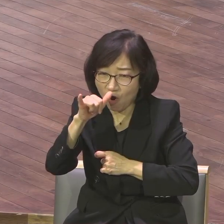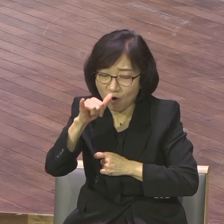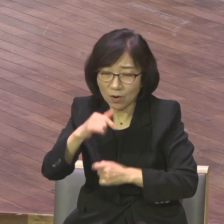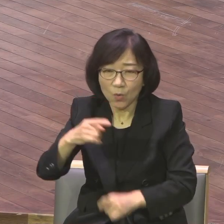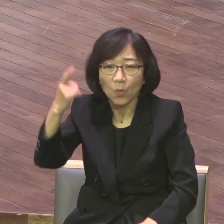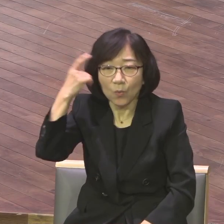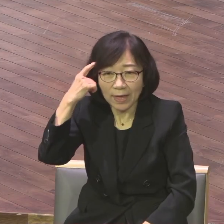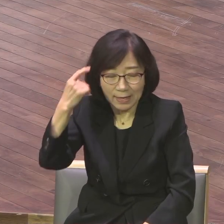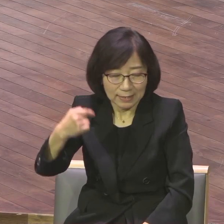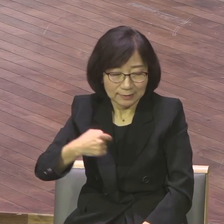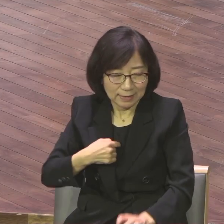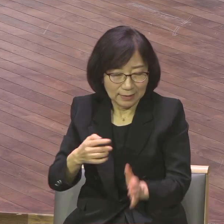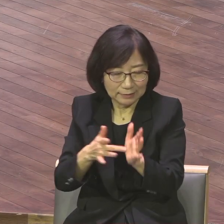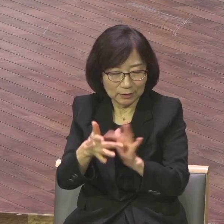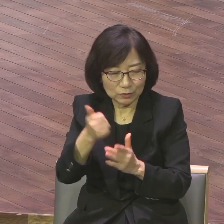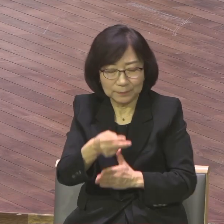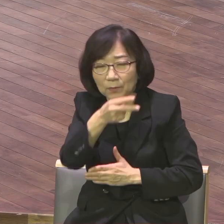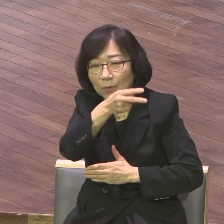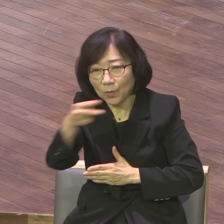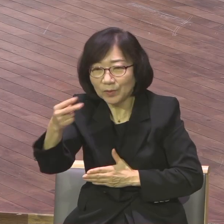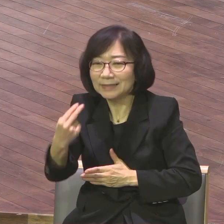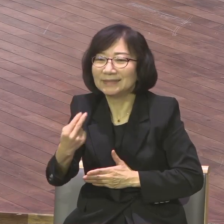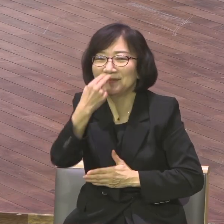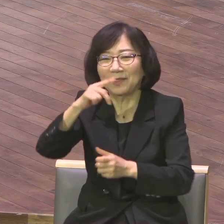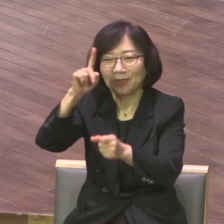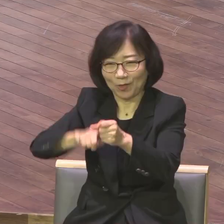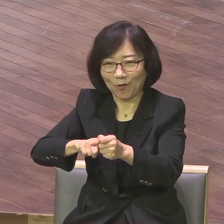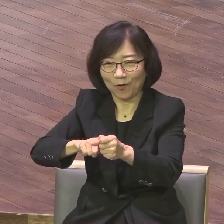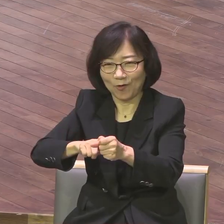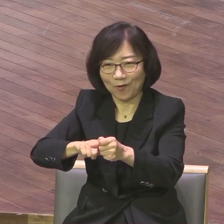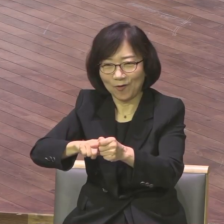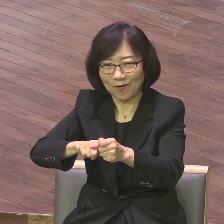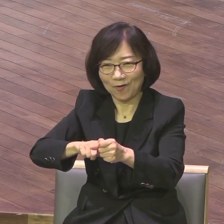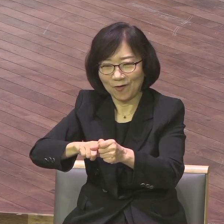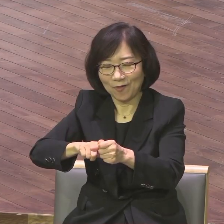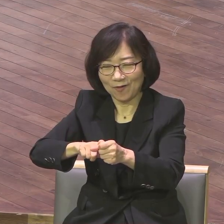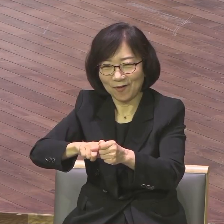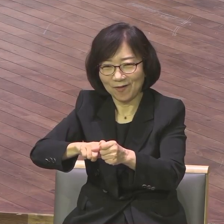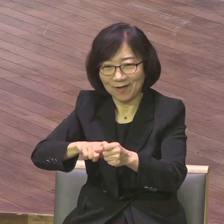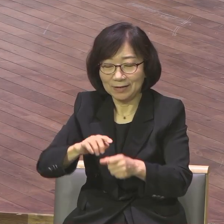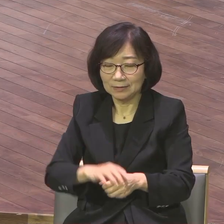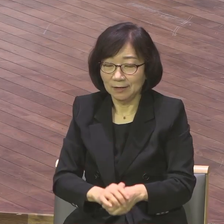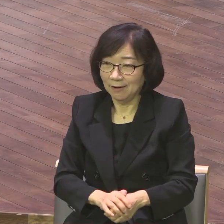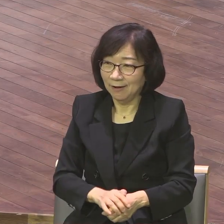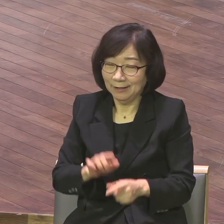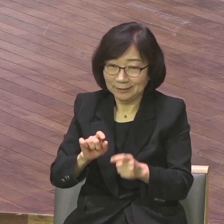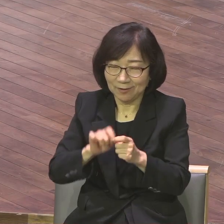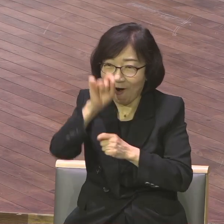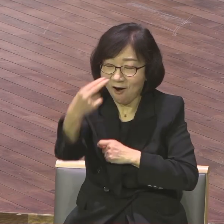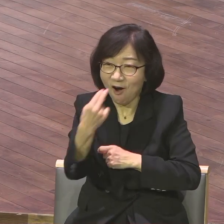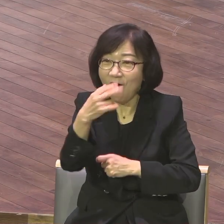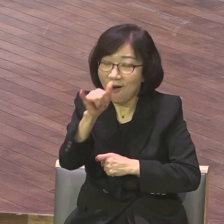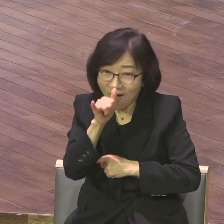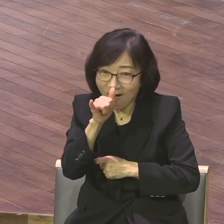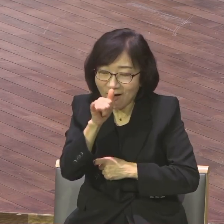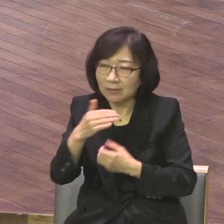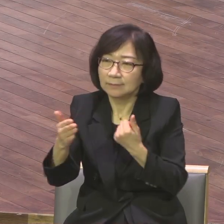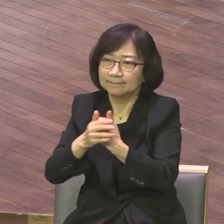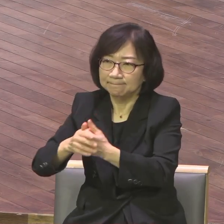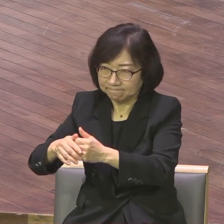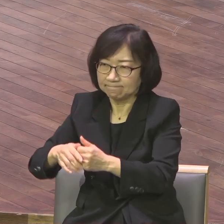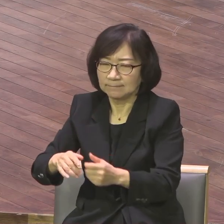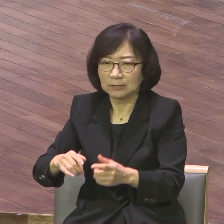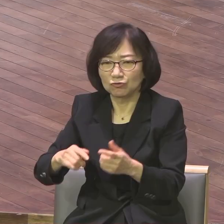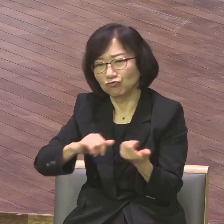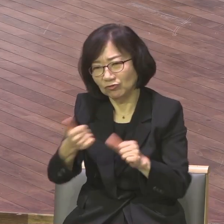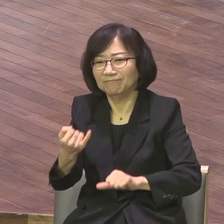생명의 떡이니라. 이 영생을 소유했기 때문에 생을 다 들을 수 있고 순교할 수 있으면 하나밖에 없는 생명도